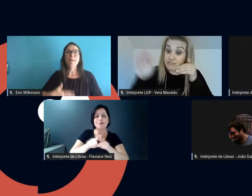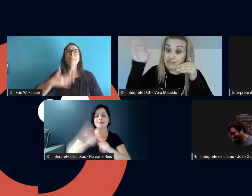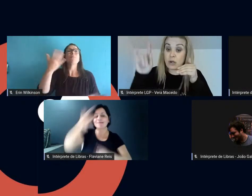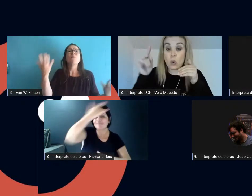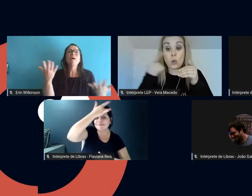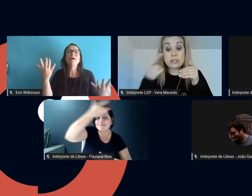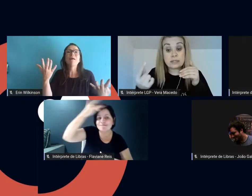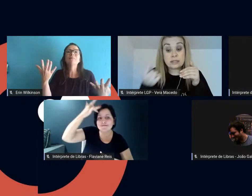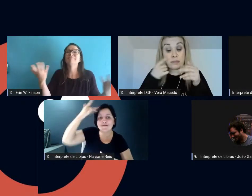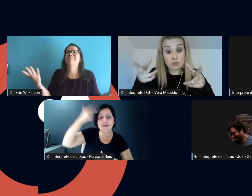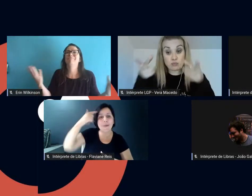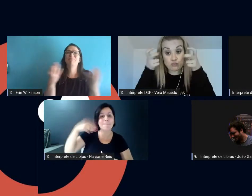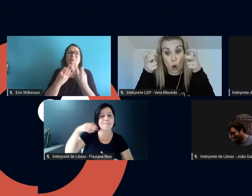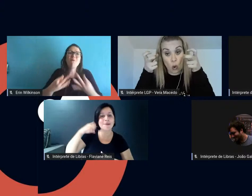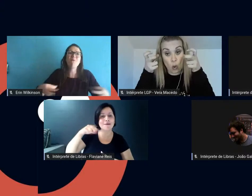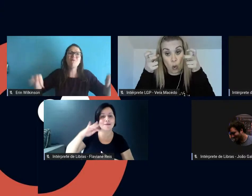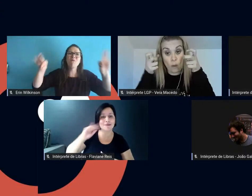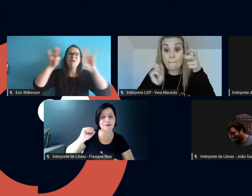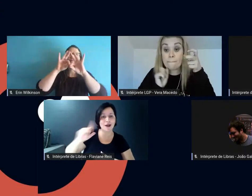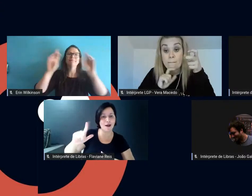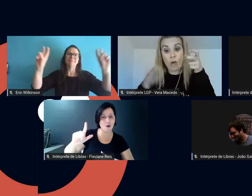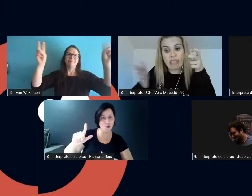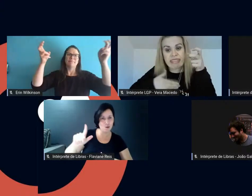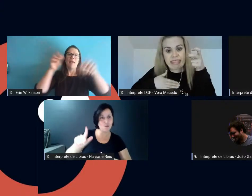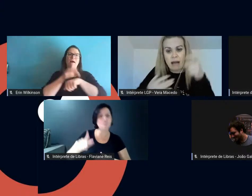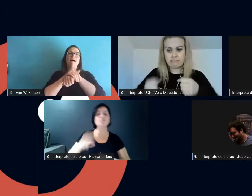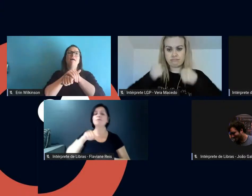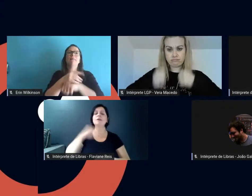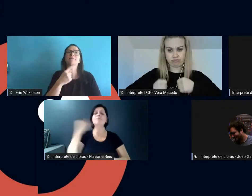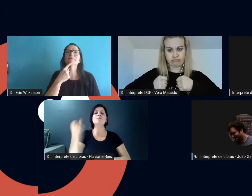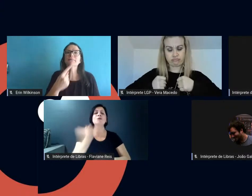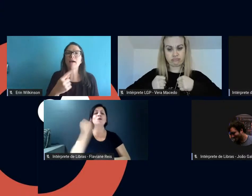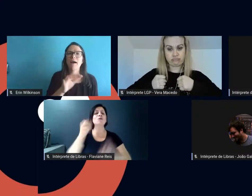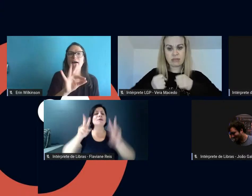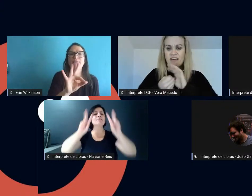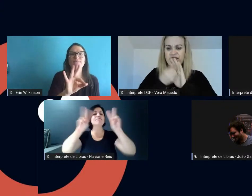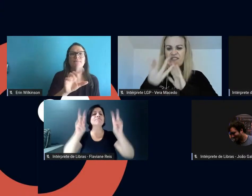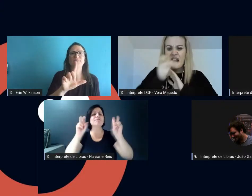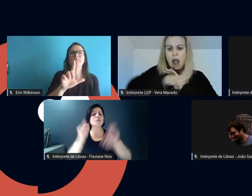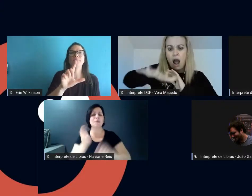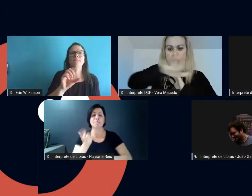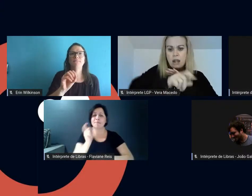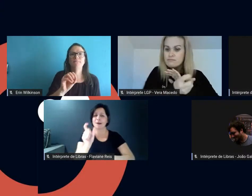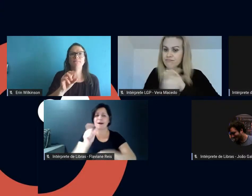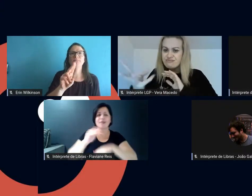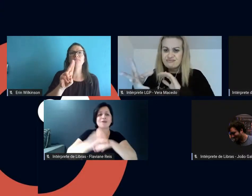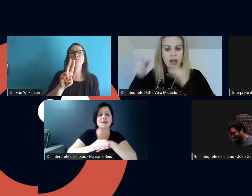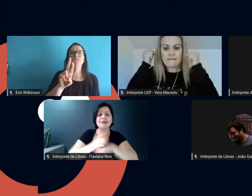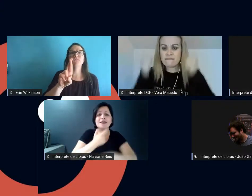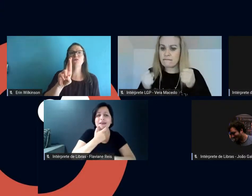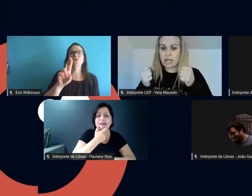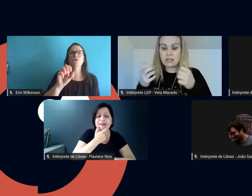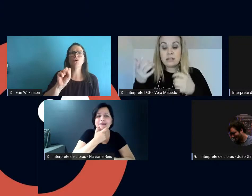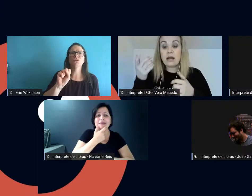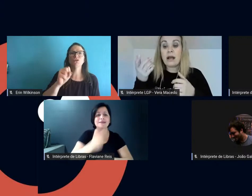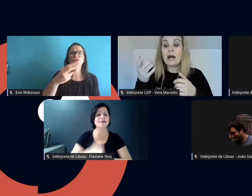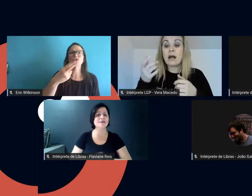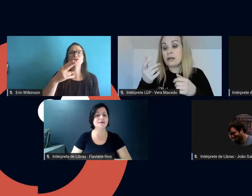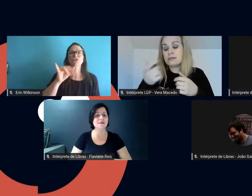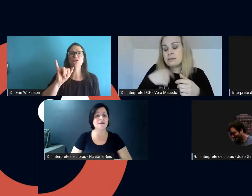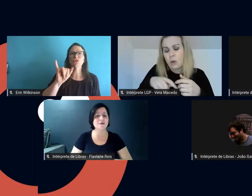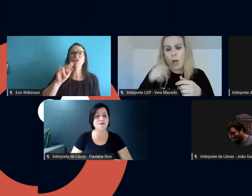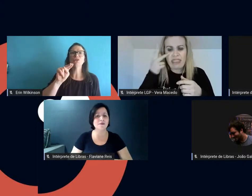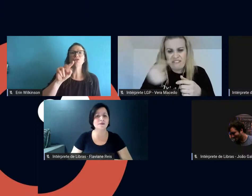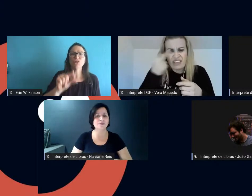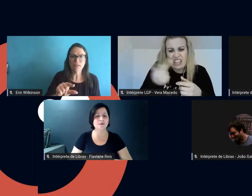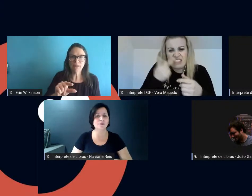conhecimentos adquiridos, eh, fortalecer várias áreas da sua vivência, até